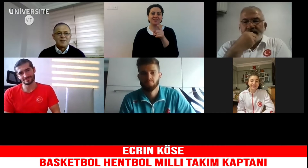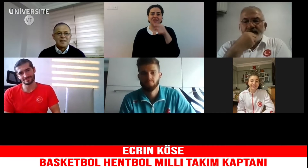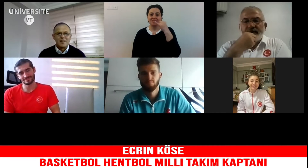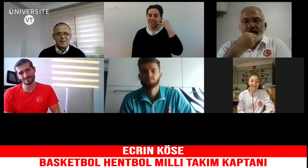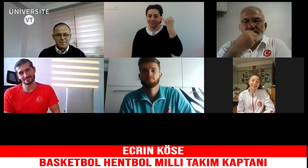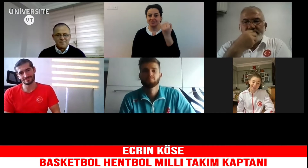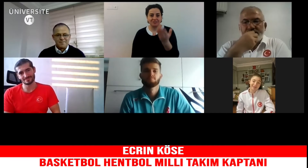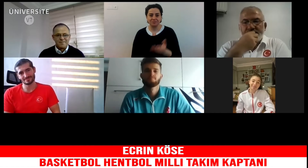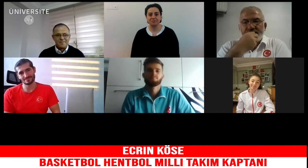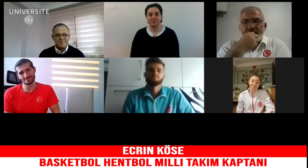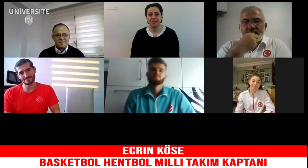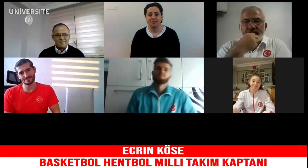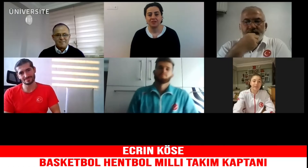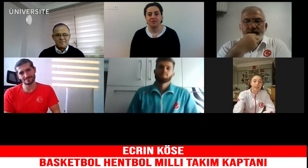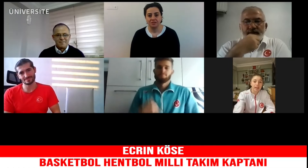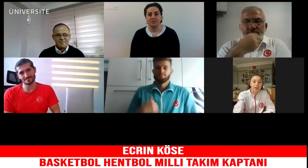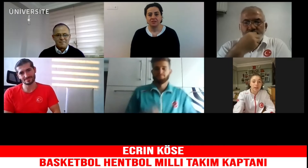Teşekkür ediyoruz. Yasin?